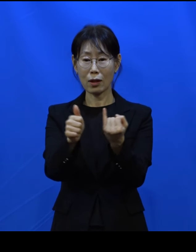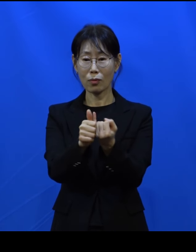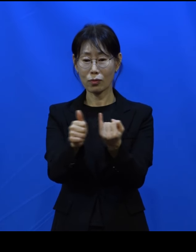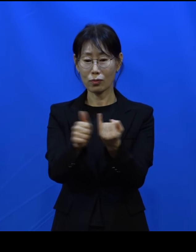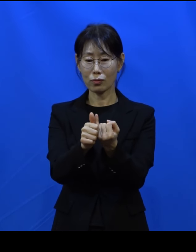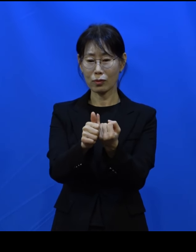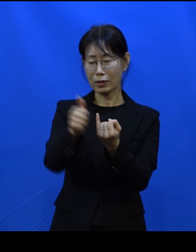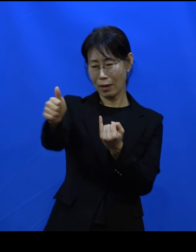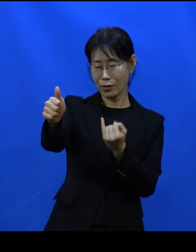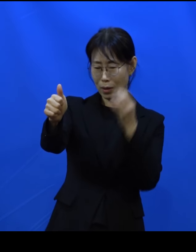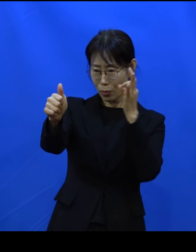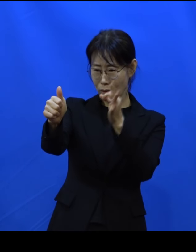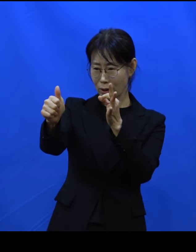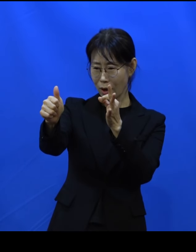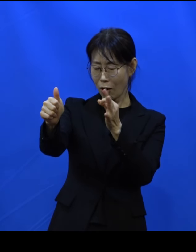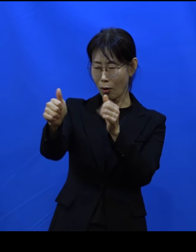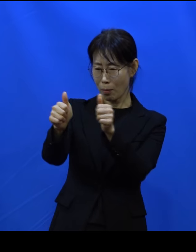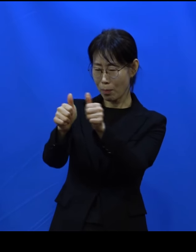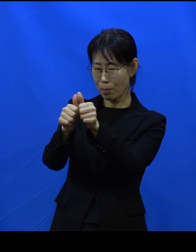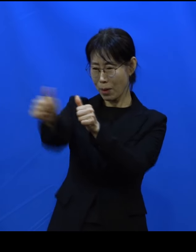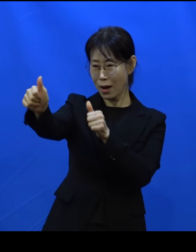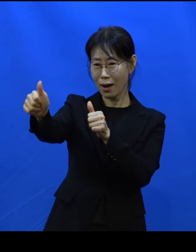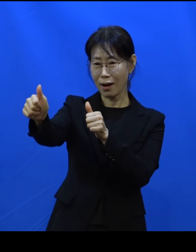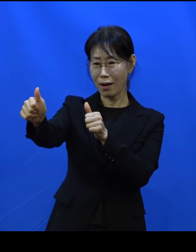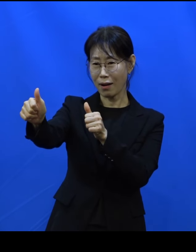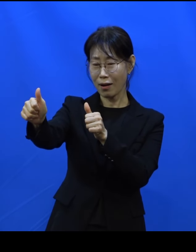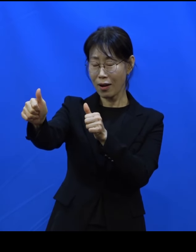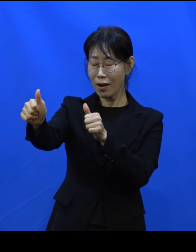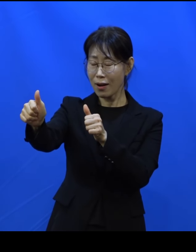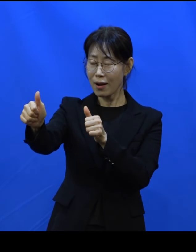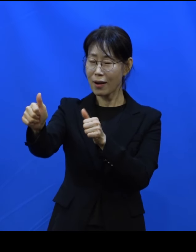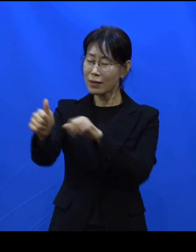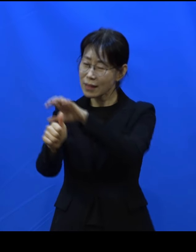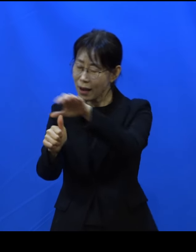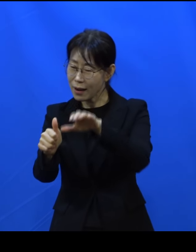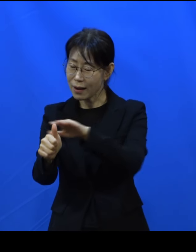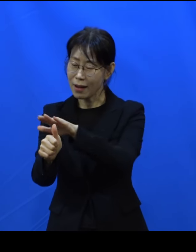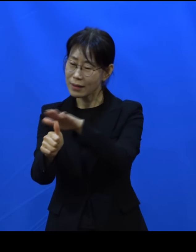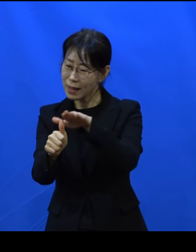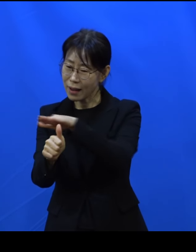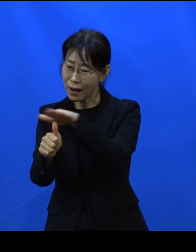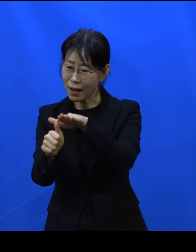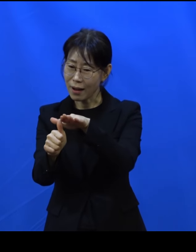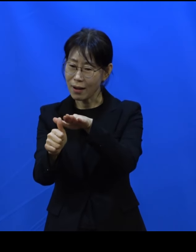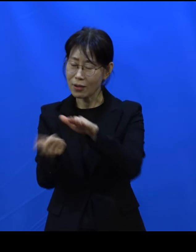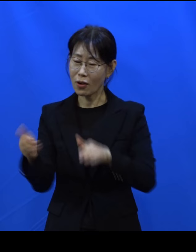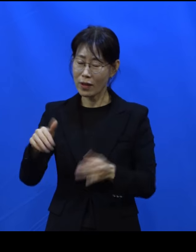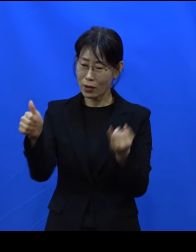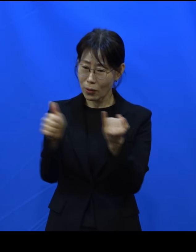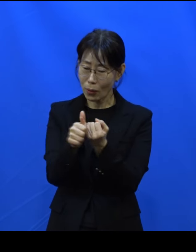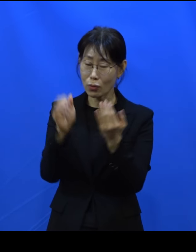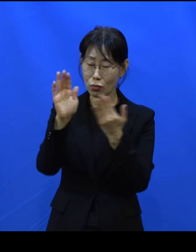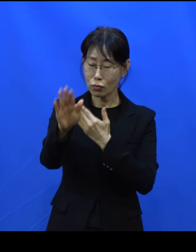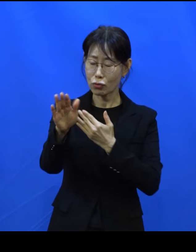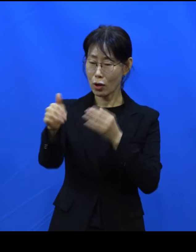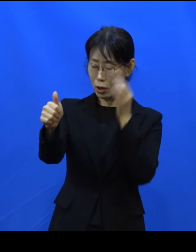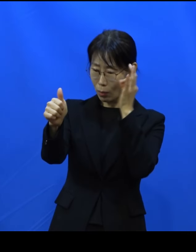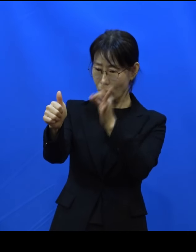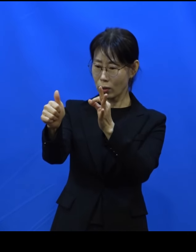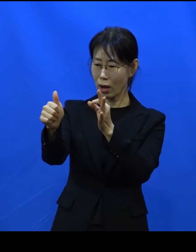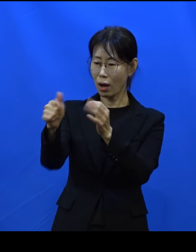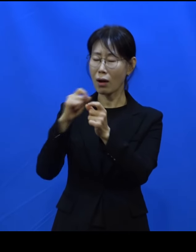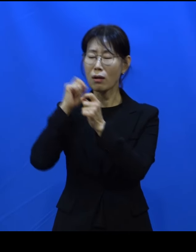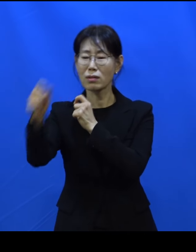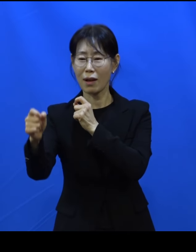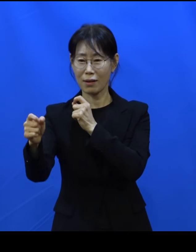사촌이야. 그 속았다고 그러죠. 그 사람이 속인 게 아니에요. 내가 속은 거지. 그죠? 사실은